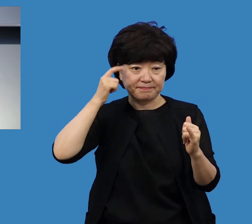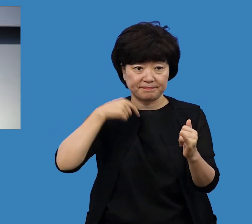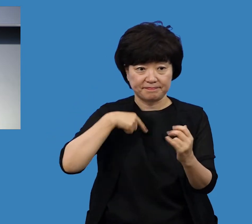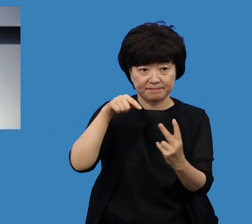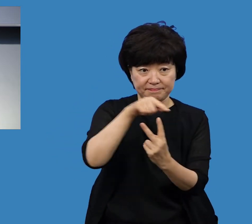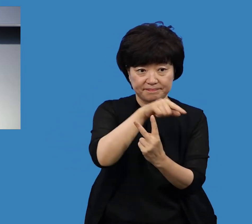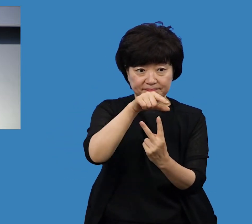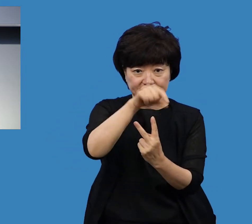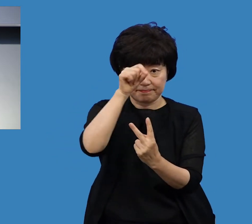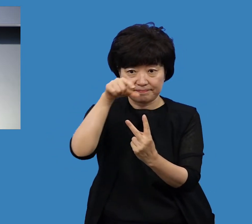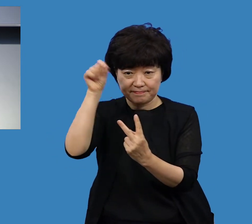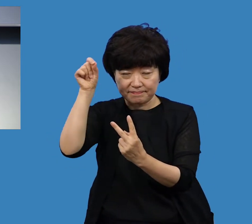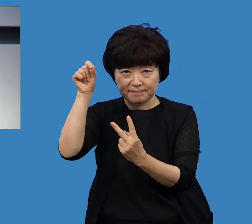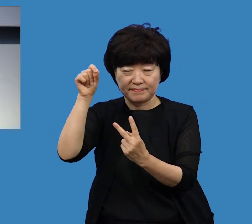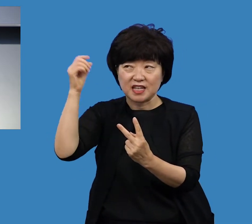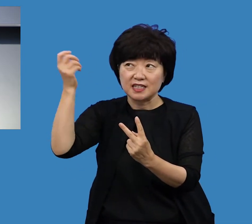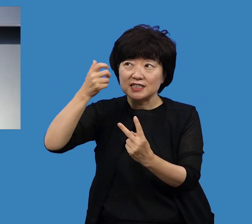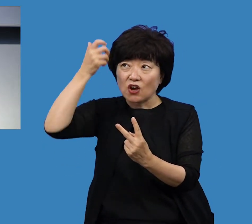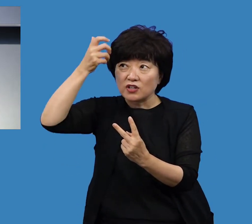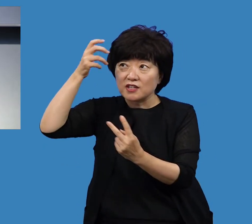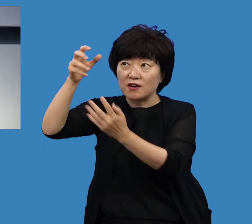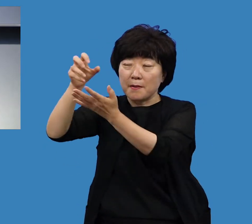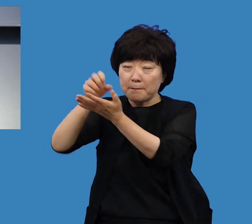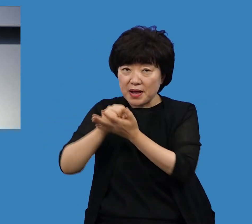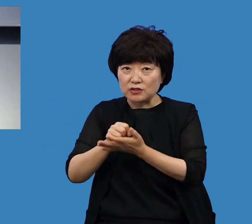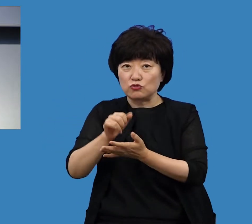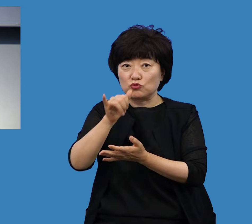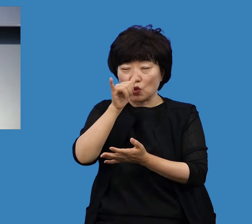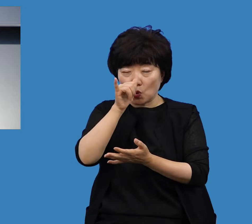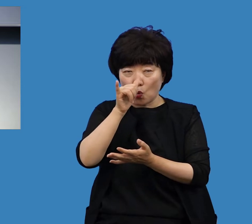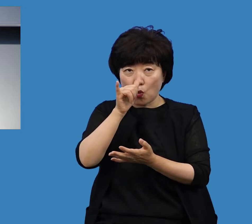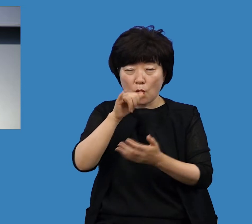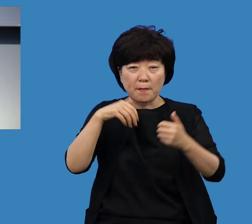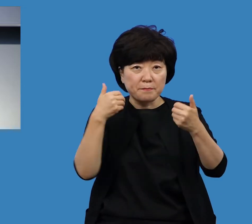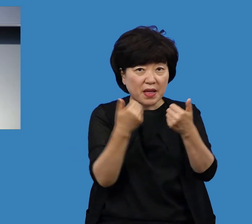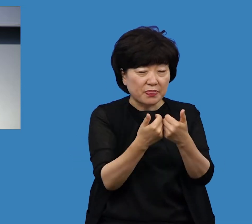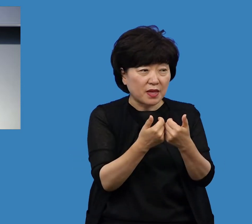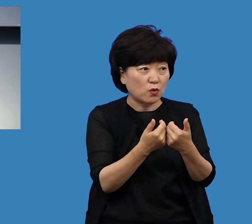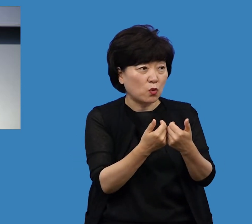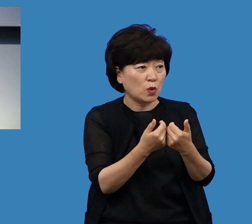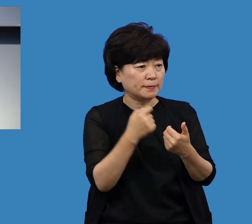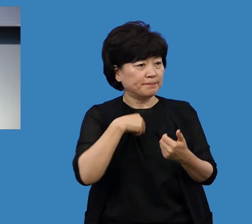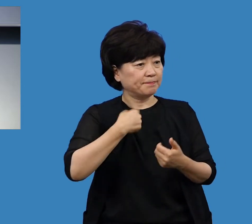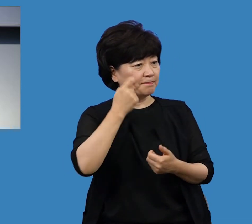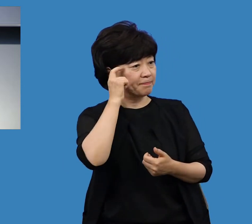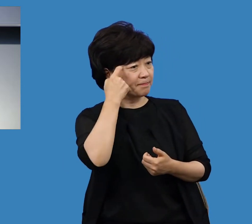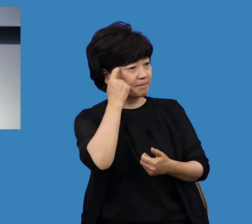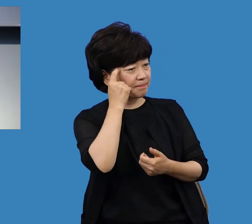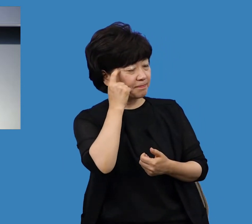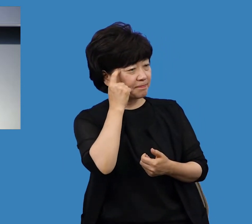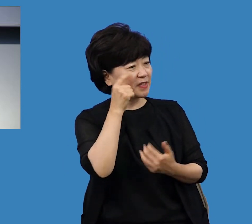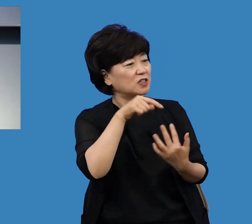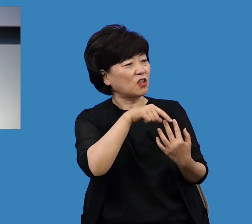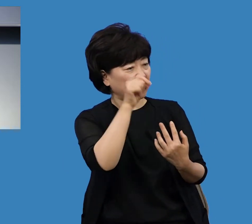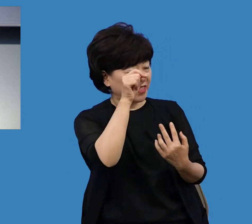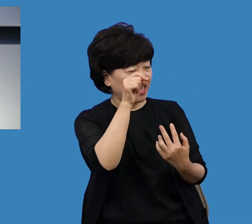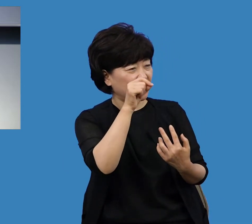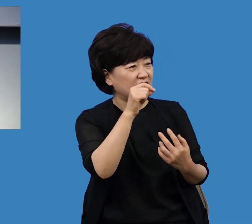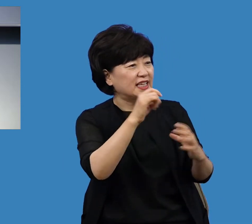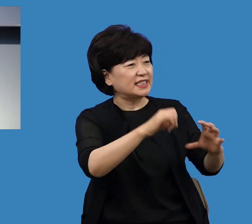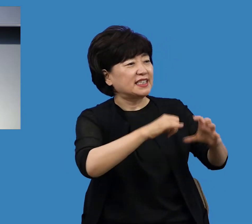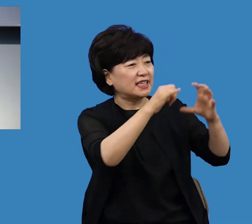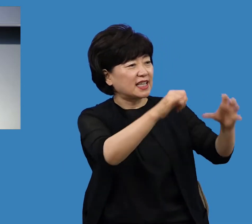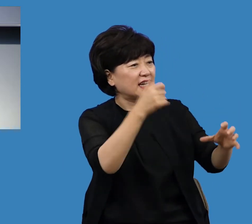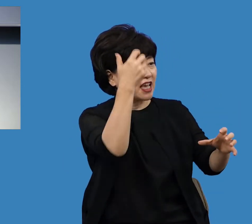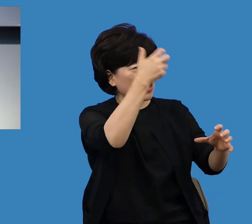의해서 하나님의 영, 성령을 받아들일 수도 있고 반대로 똑같은 의지적인 선택에 의해서 세상의 영을